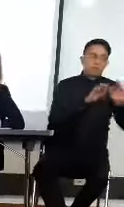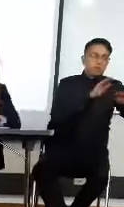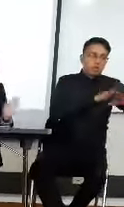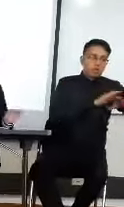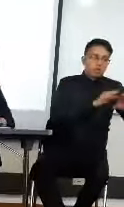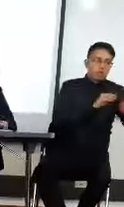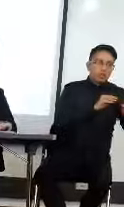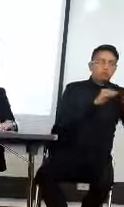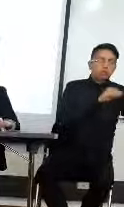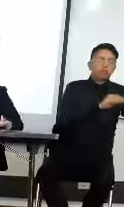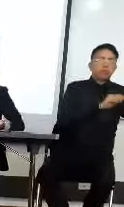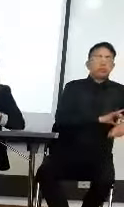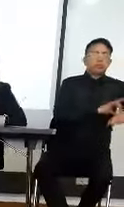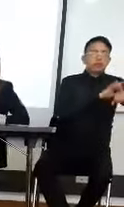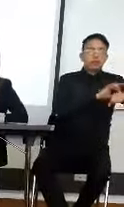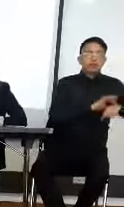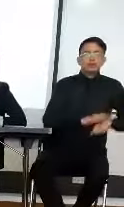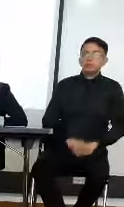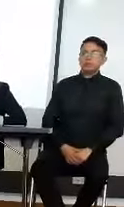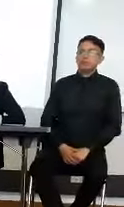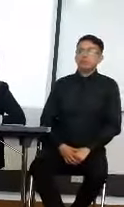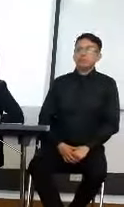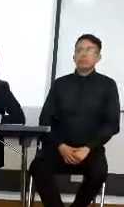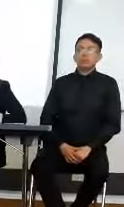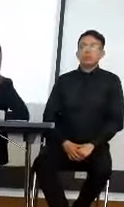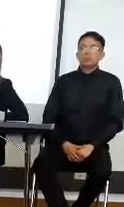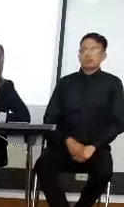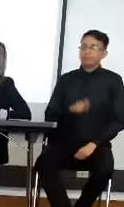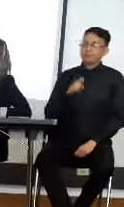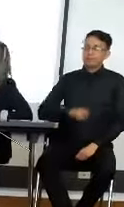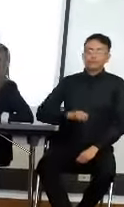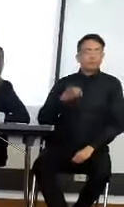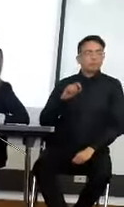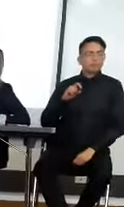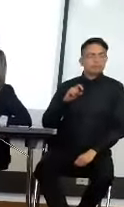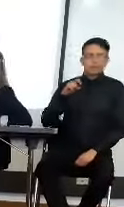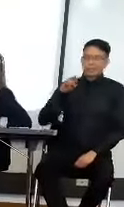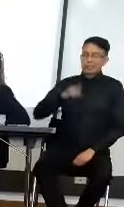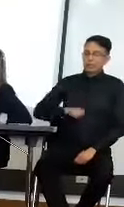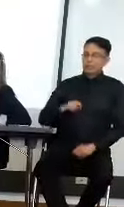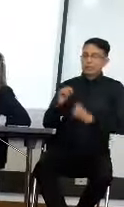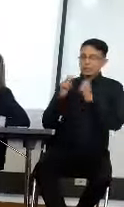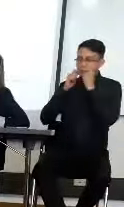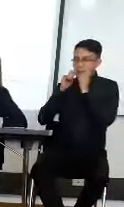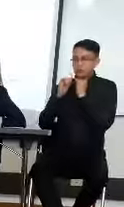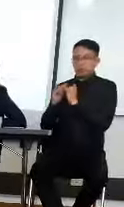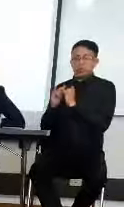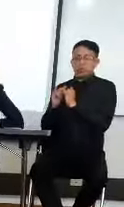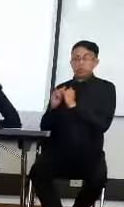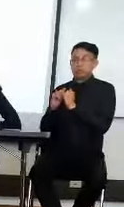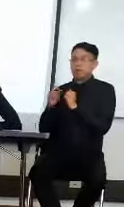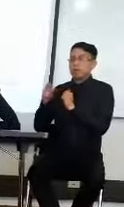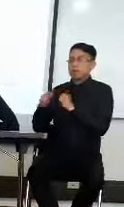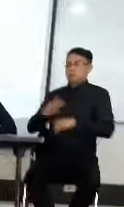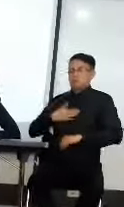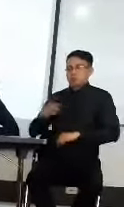en igualdad de derechos. Entonces, primer paso que sí o sí tenemos que garantizar en ProFamilia. El segundo pues va a